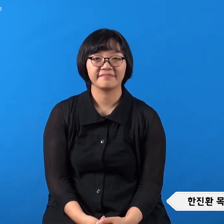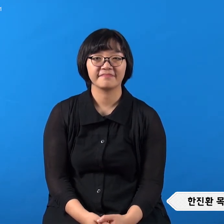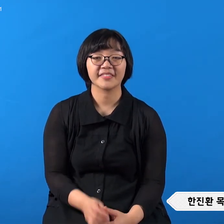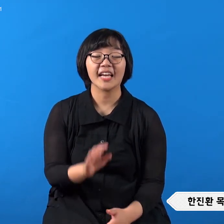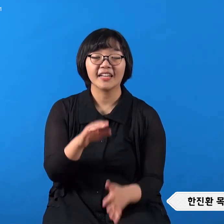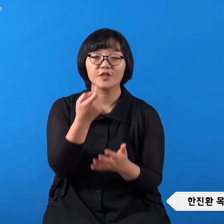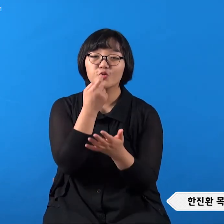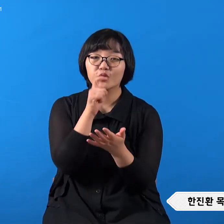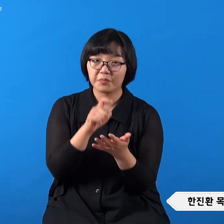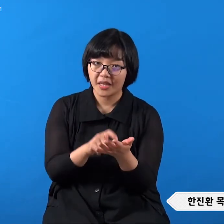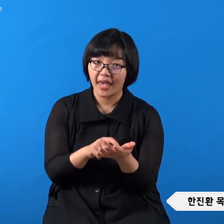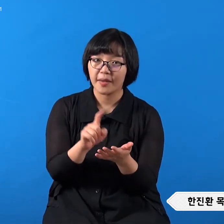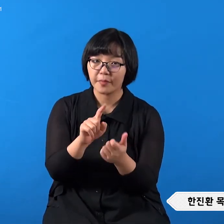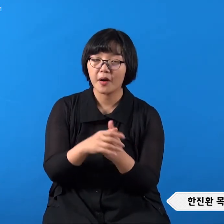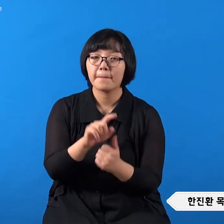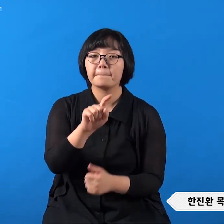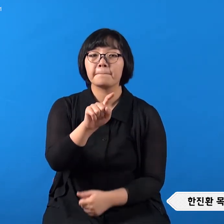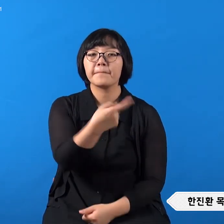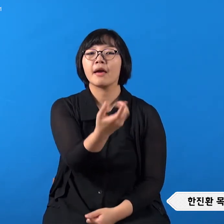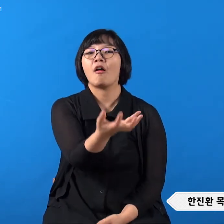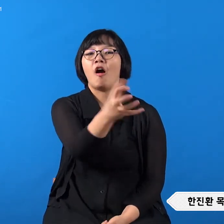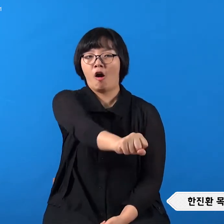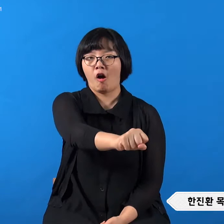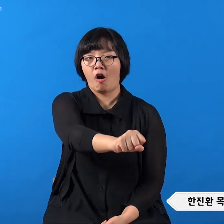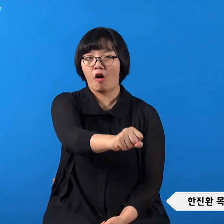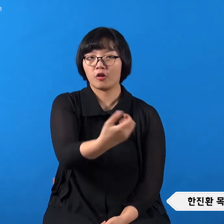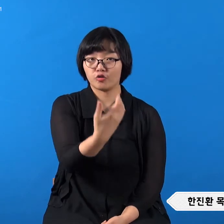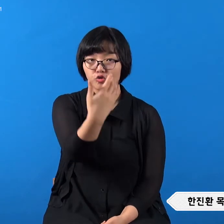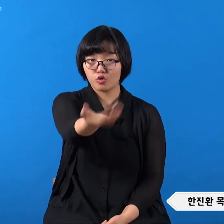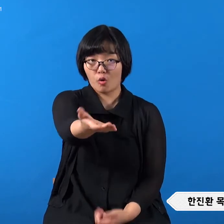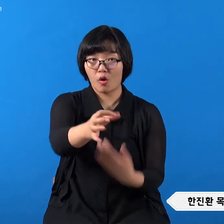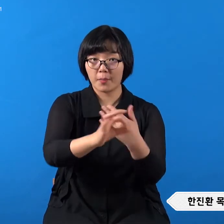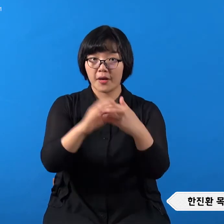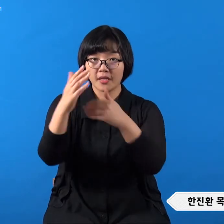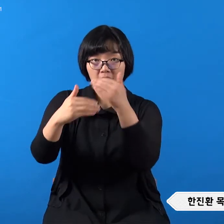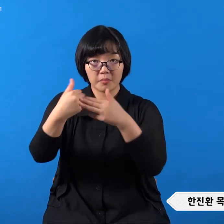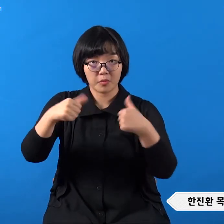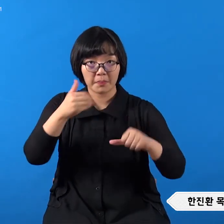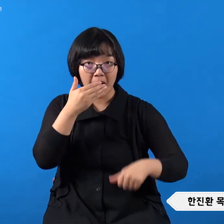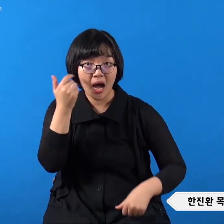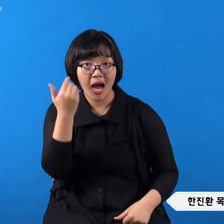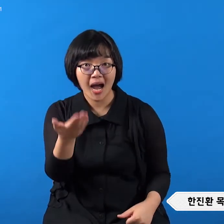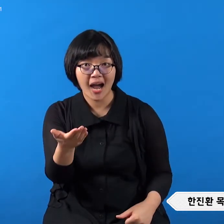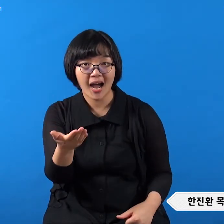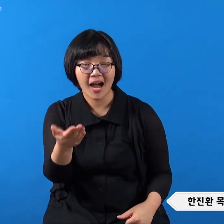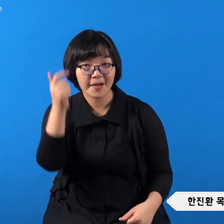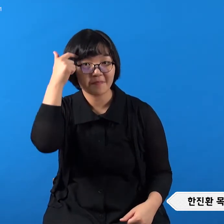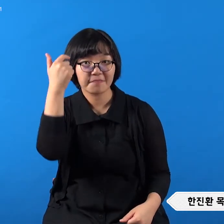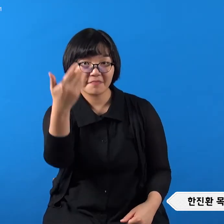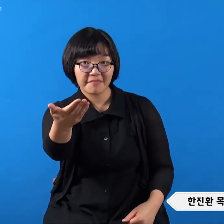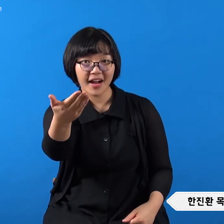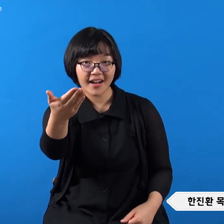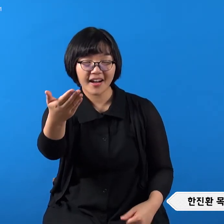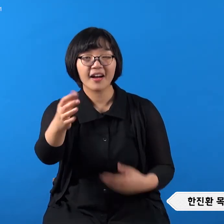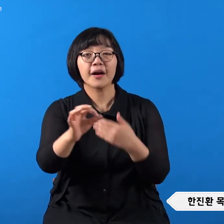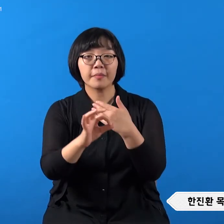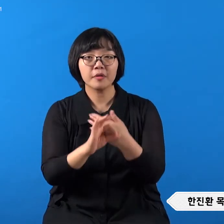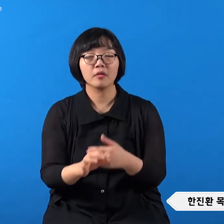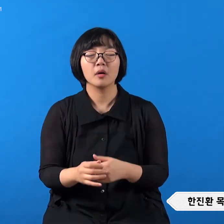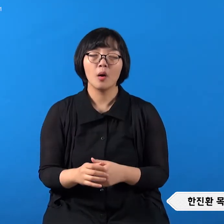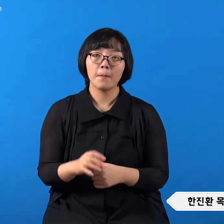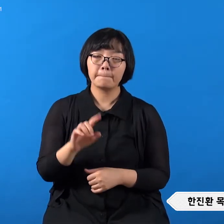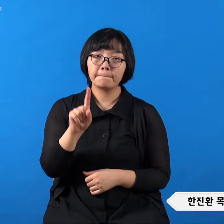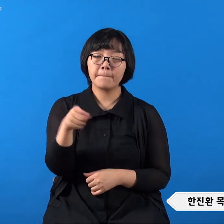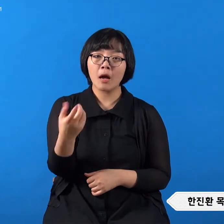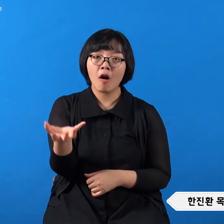쉽게 말해서 100억 줄 테니까 하나님을 포기할 수 있느냐 한다면 어떻게 하시겠습니까?